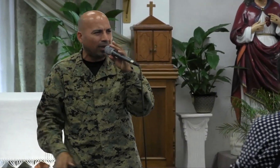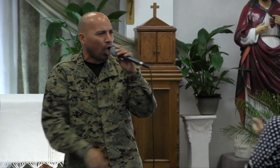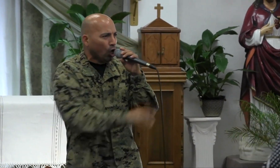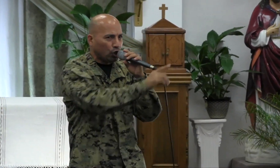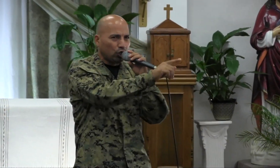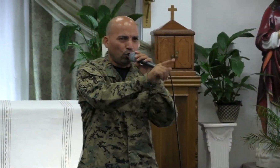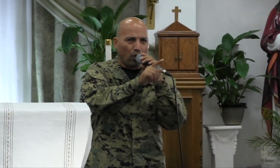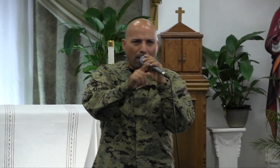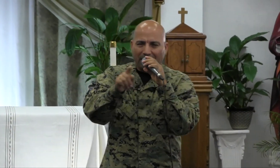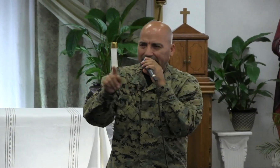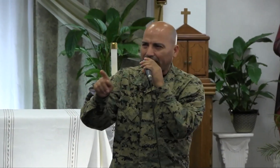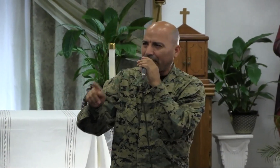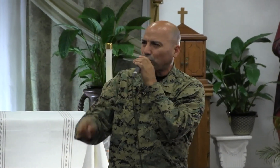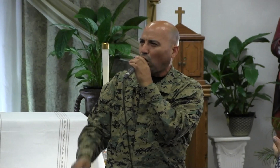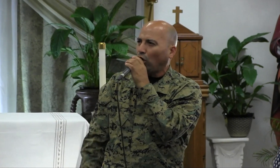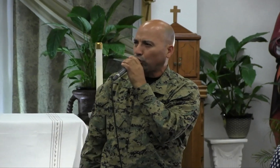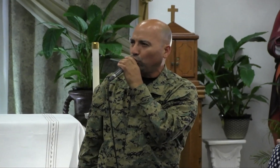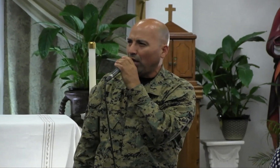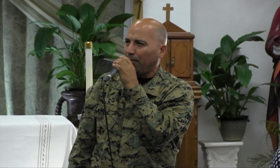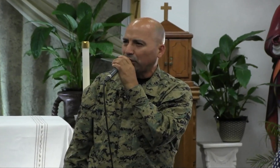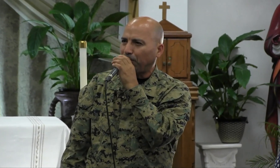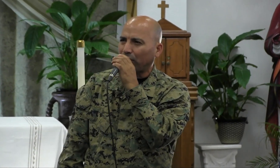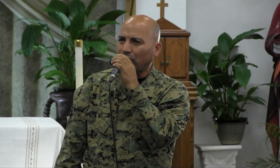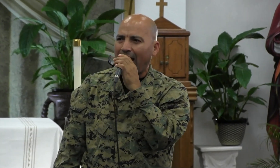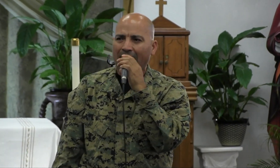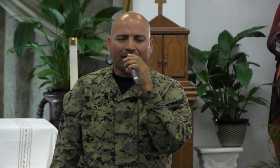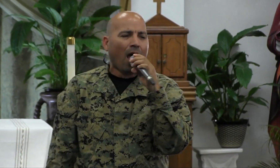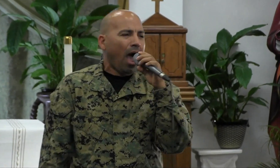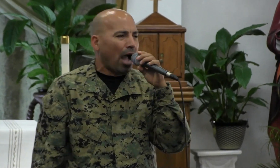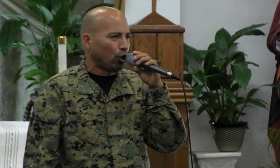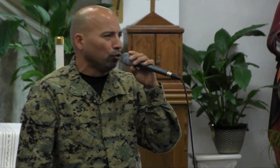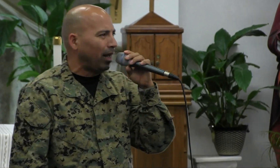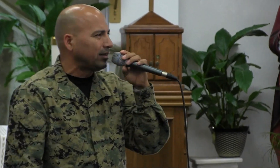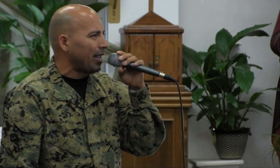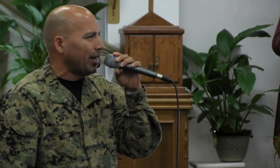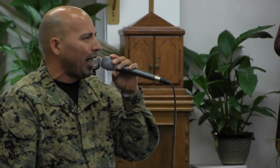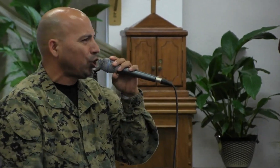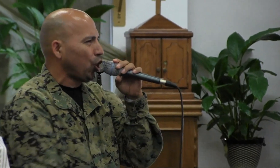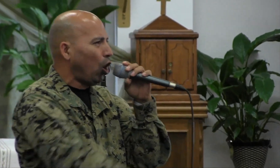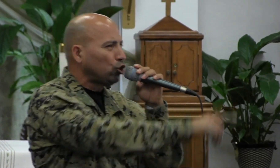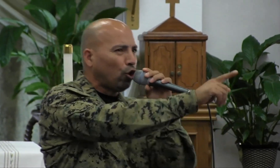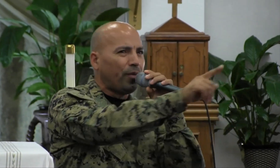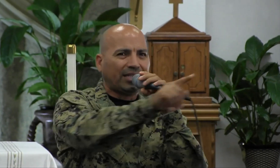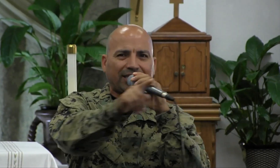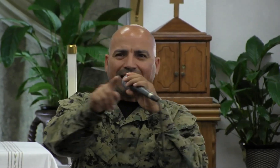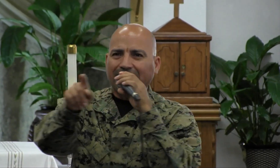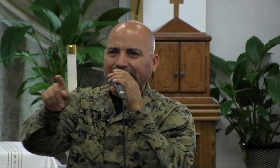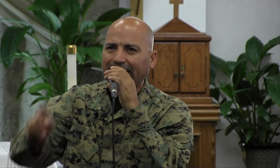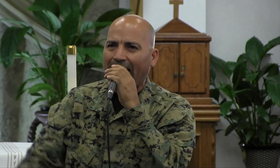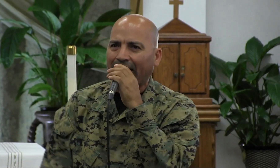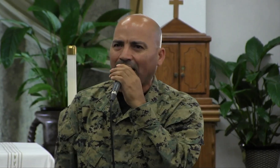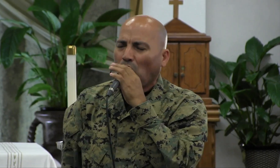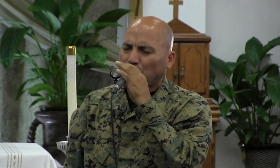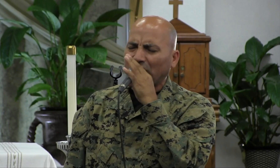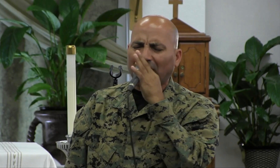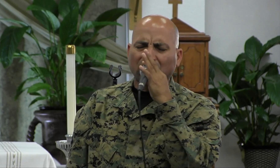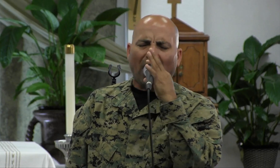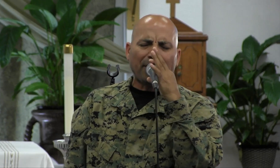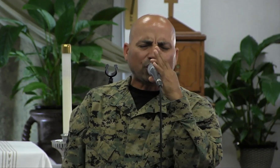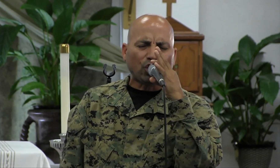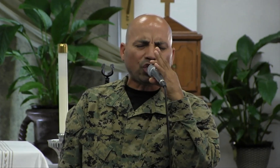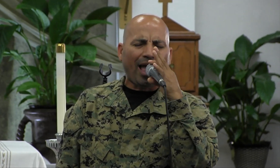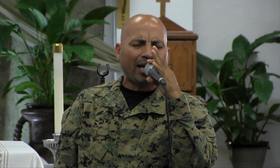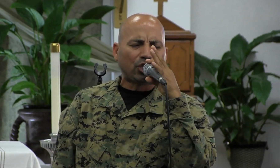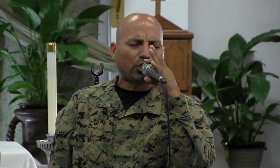causado mal, si tú amas a Cristo, tú debes perdonar. Ante un mal que hayan hecho, tú bien tienes que dar.